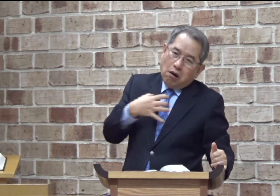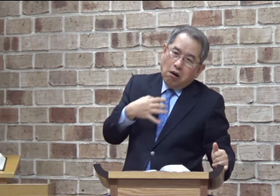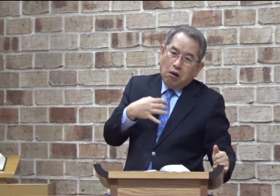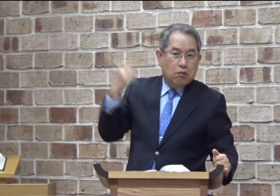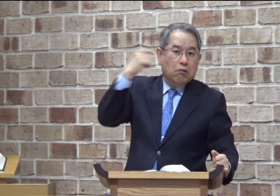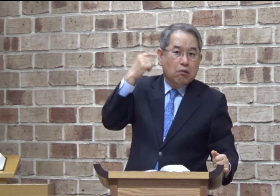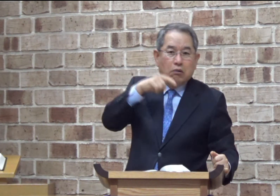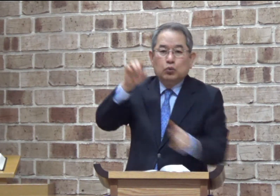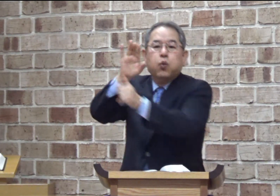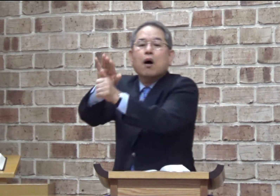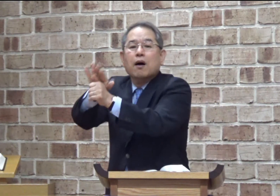동물이 많은